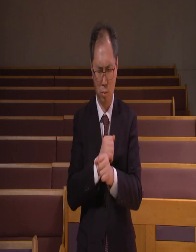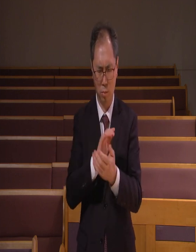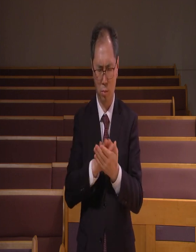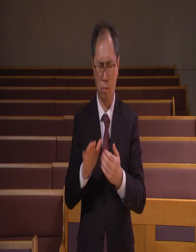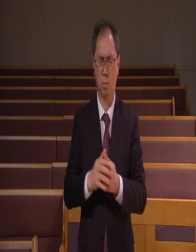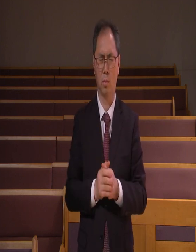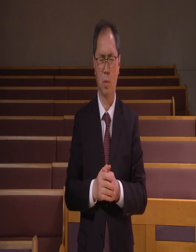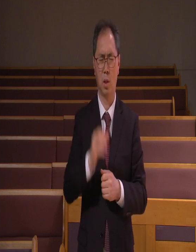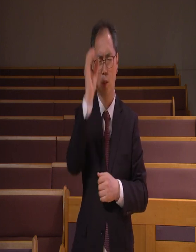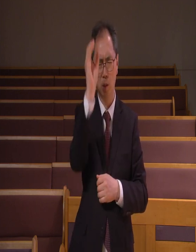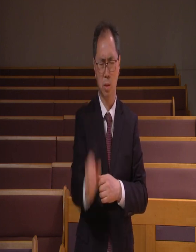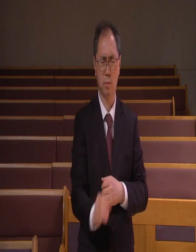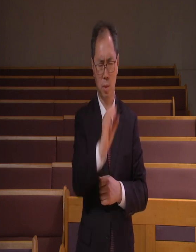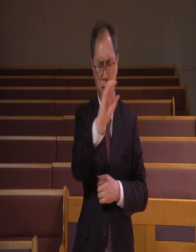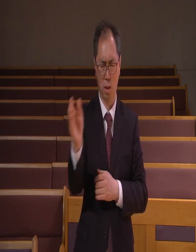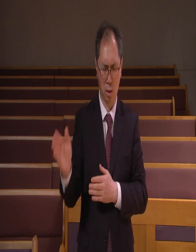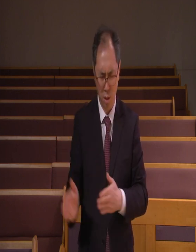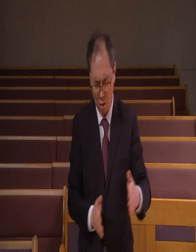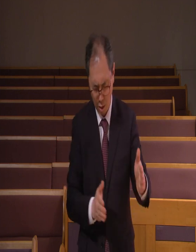십자가의 길을